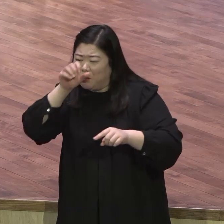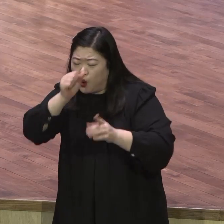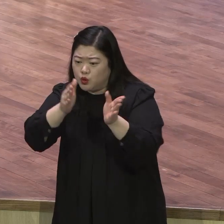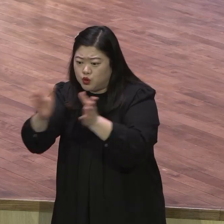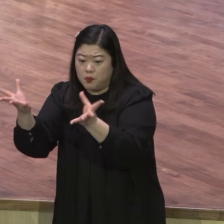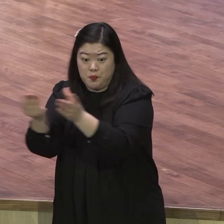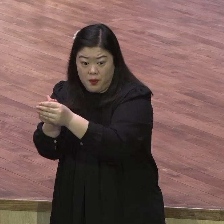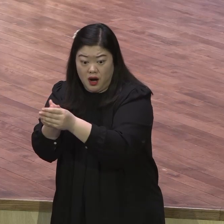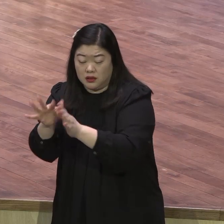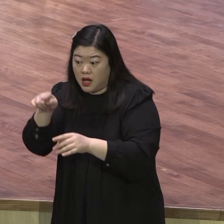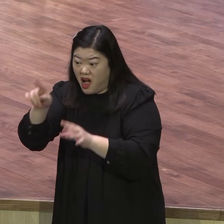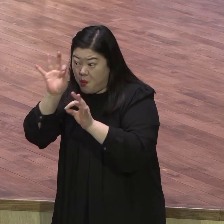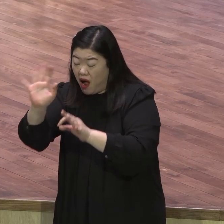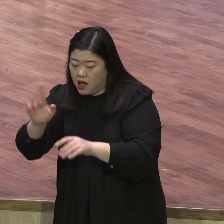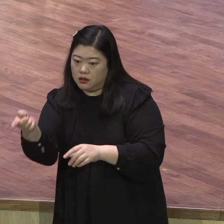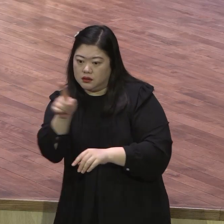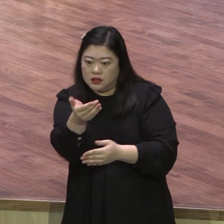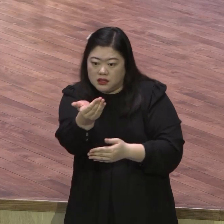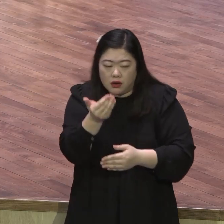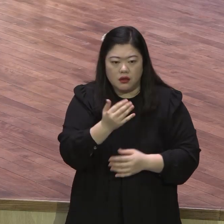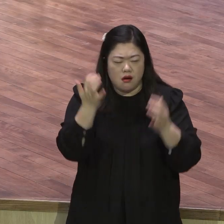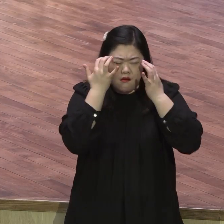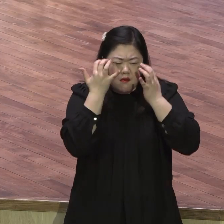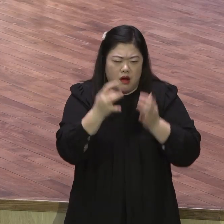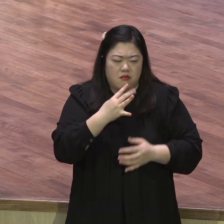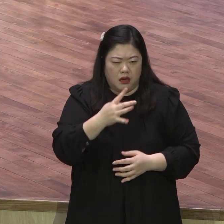이게 완전 사단에게 속는 거예요.